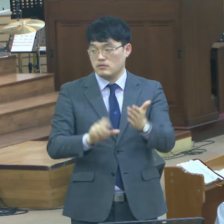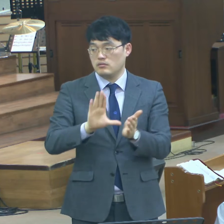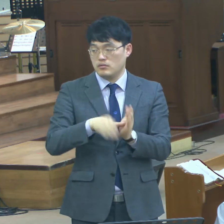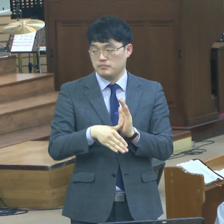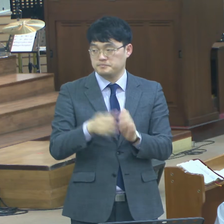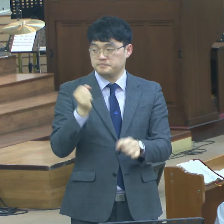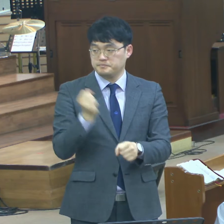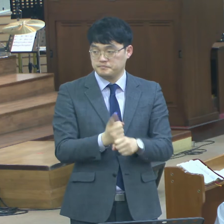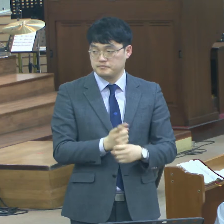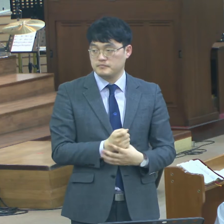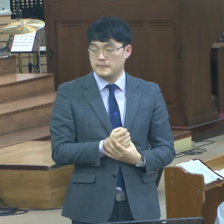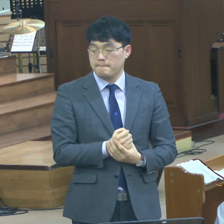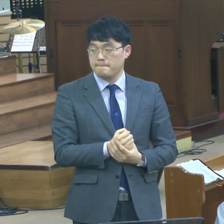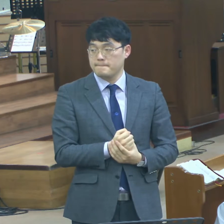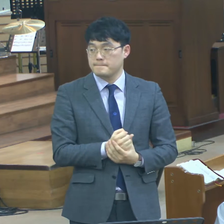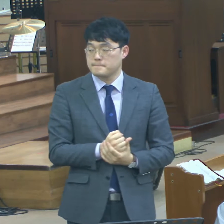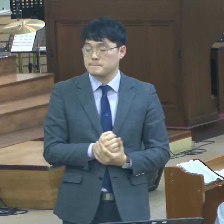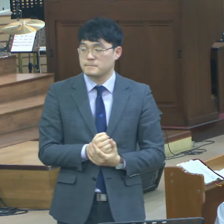이미